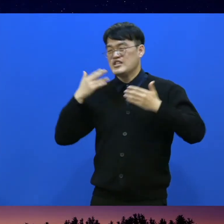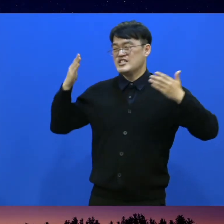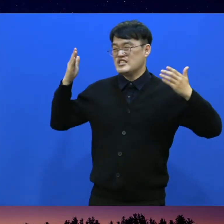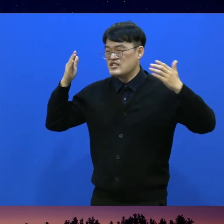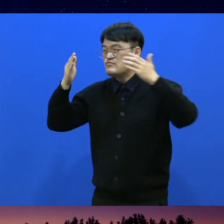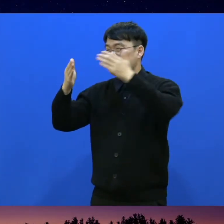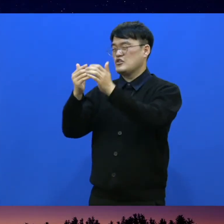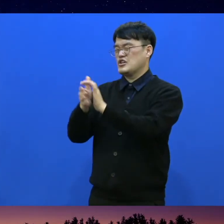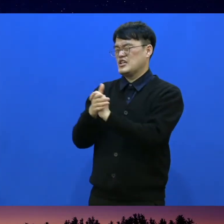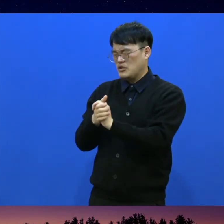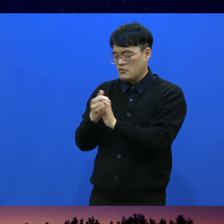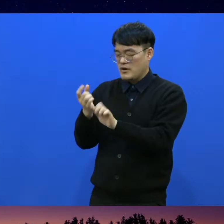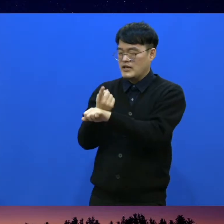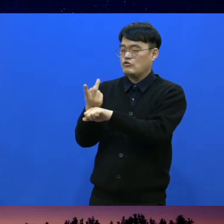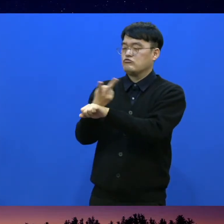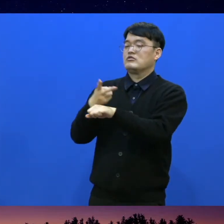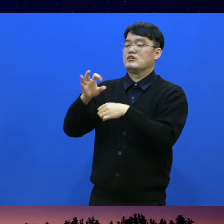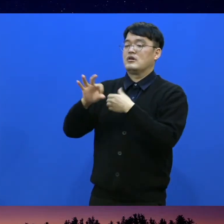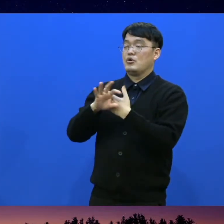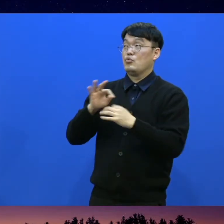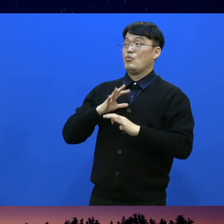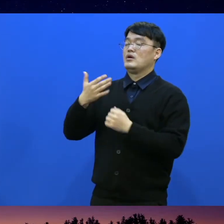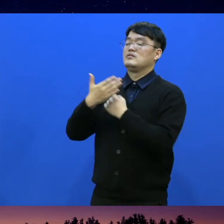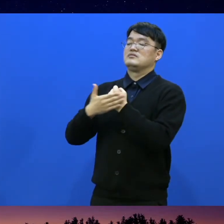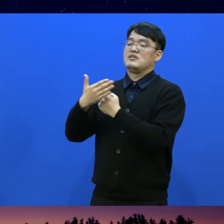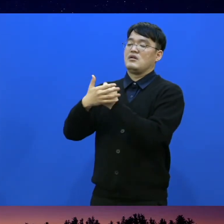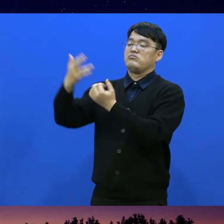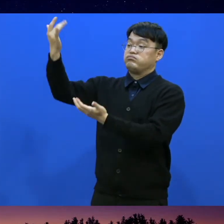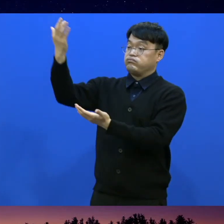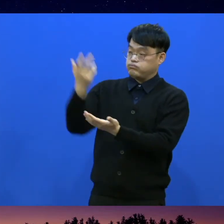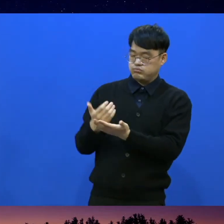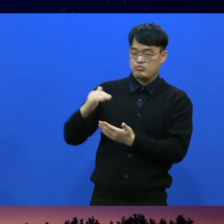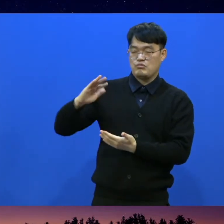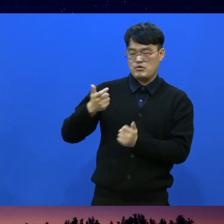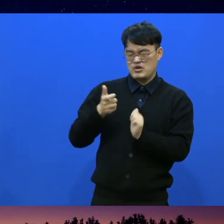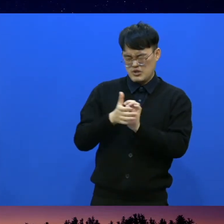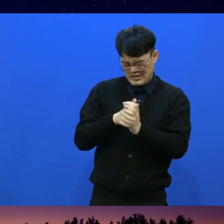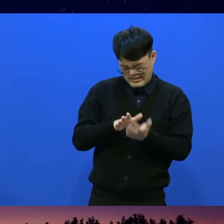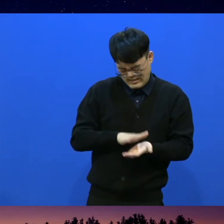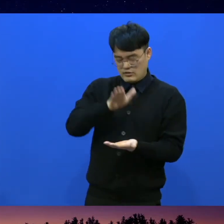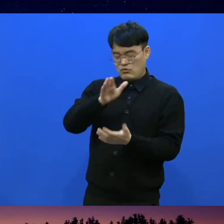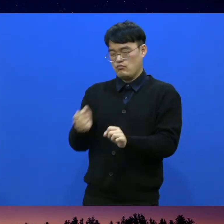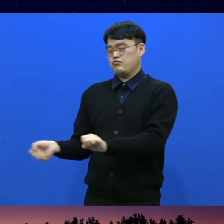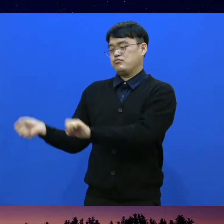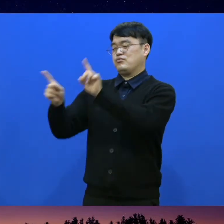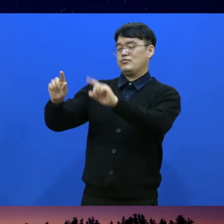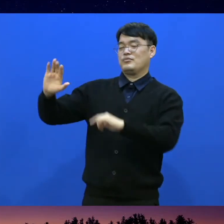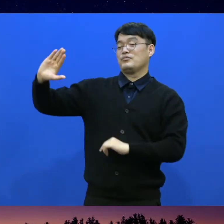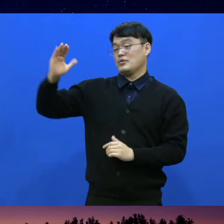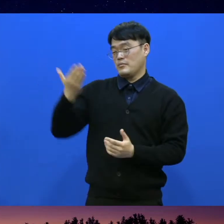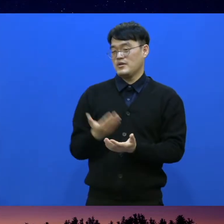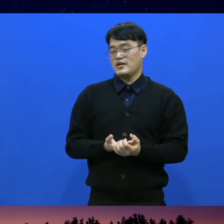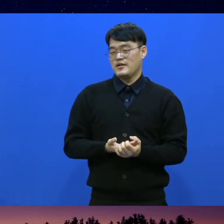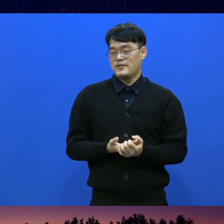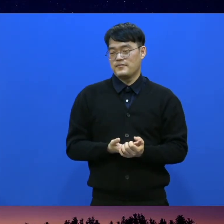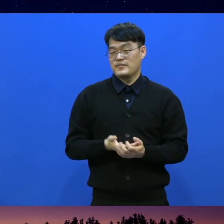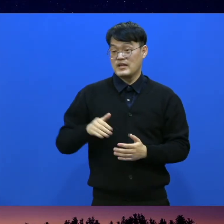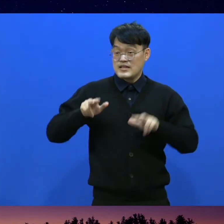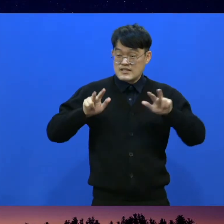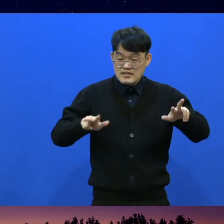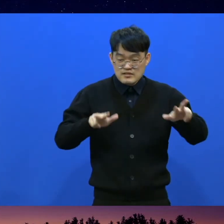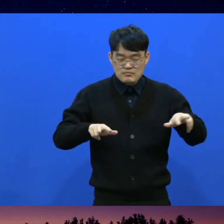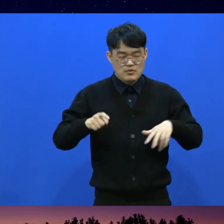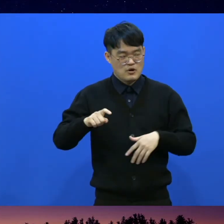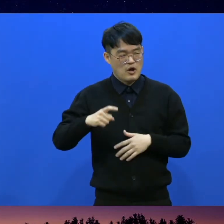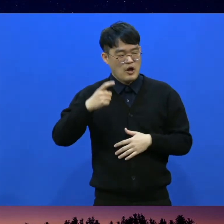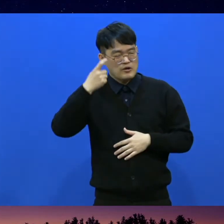나면 놀라운 은혜가 임할 것입니다. 이 기도의 야성이 요즘 너무 야성이 없어졌어요. 야성이. 지성이 세련미에